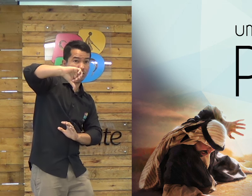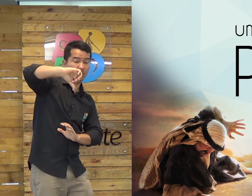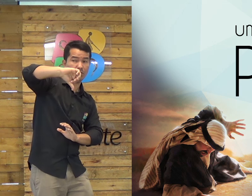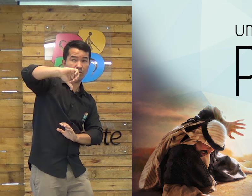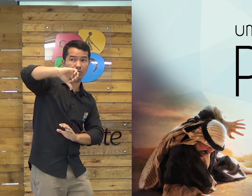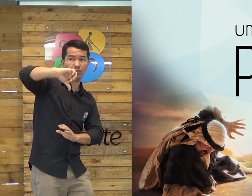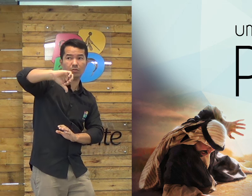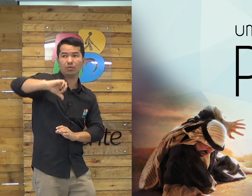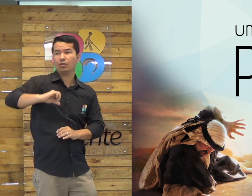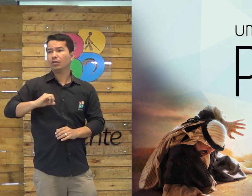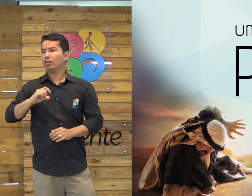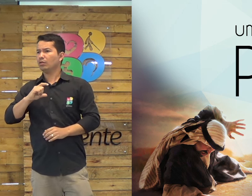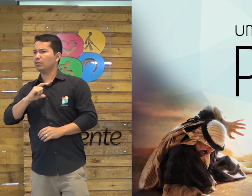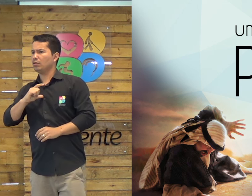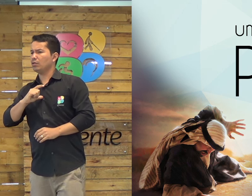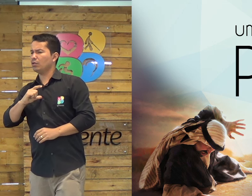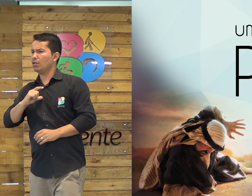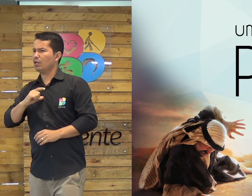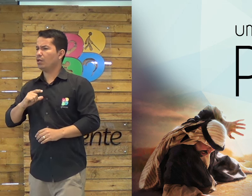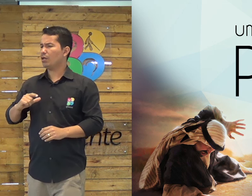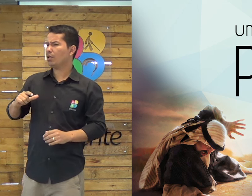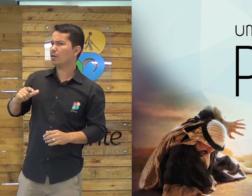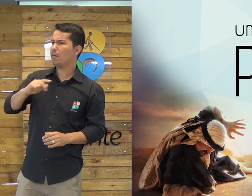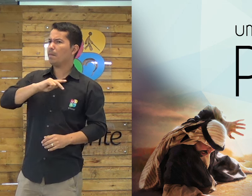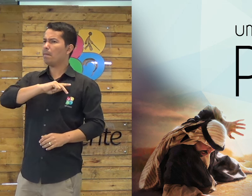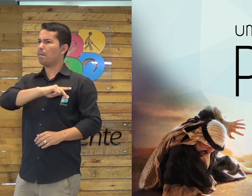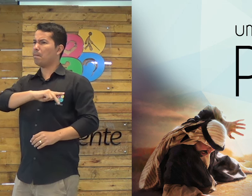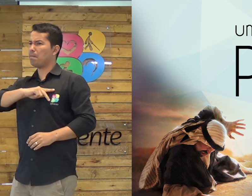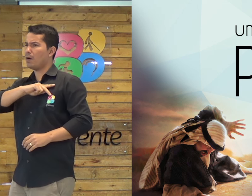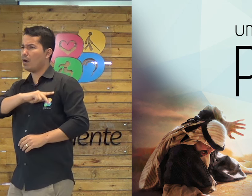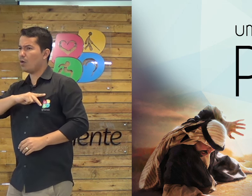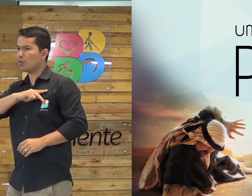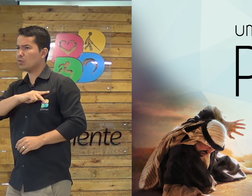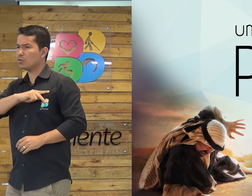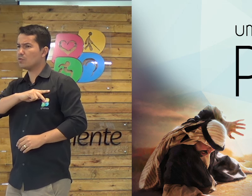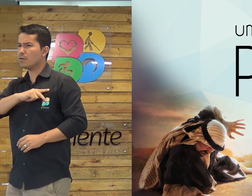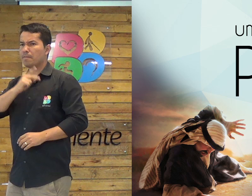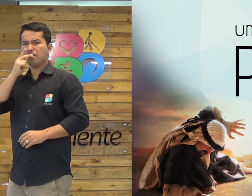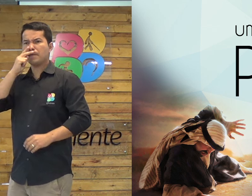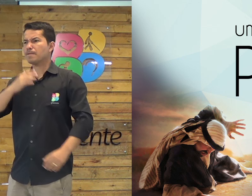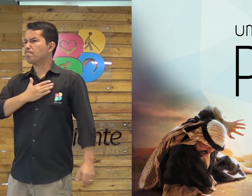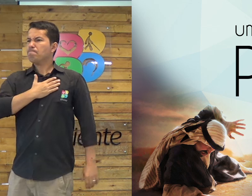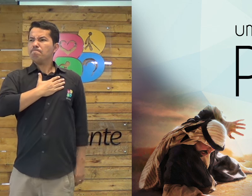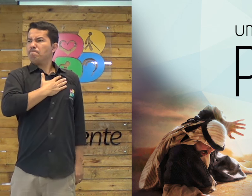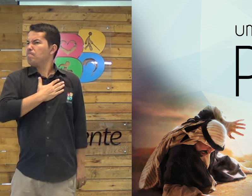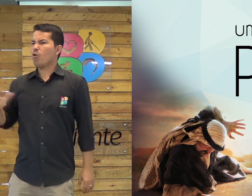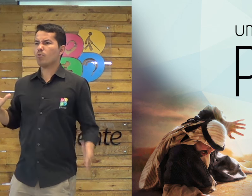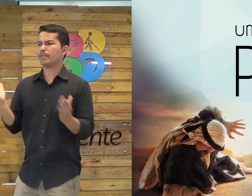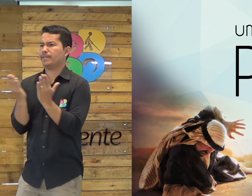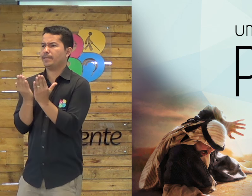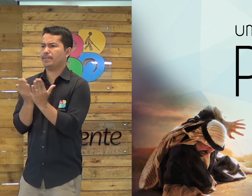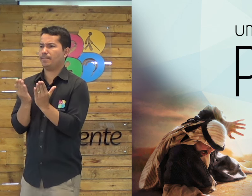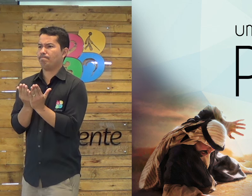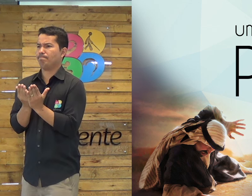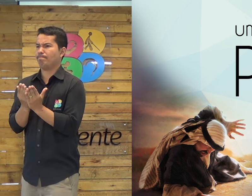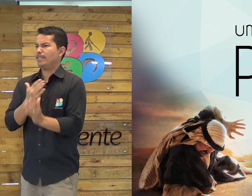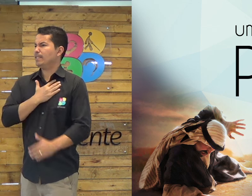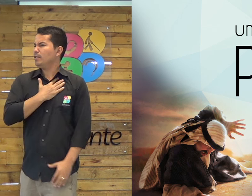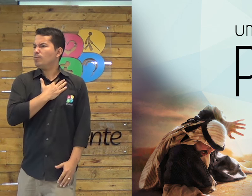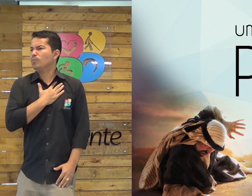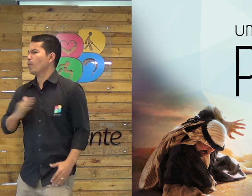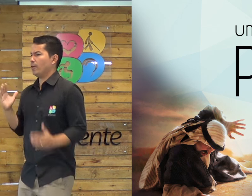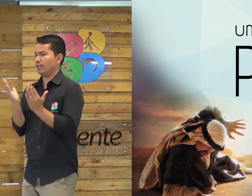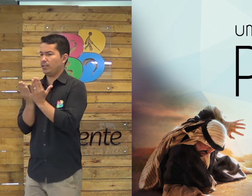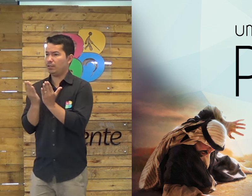Atos, no capítulo 9, você encontra a narrativa onde Paulo parece que ele odiava